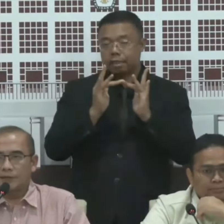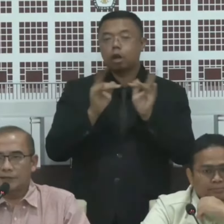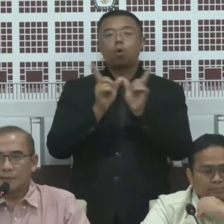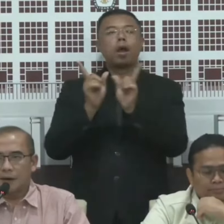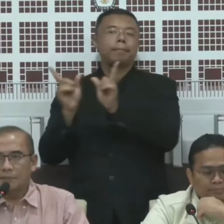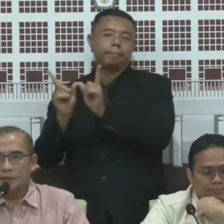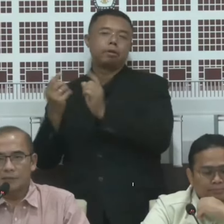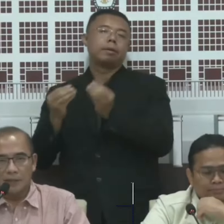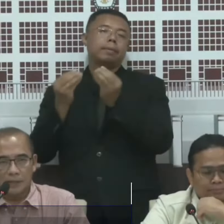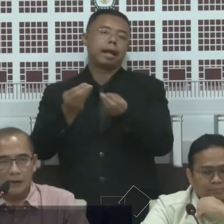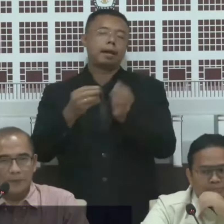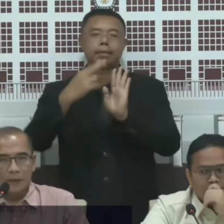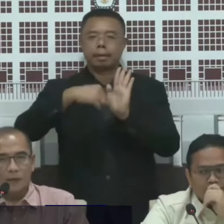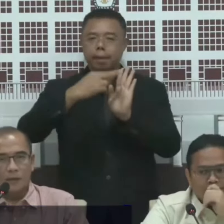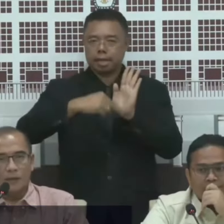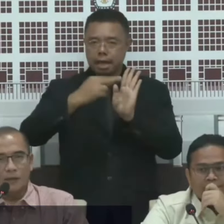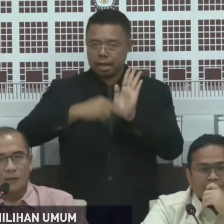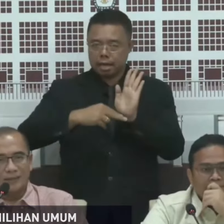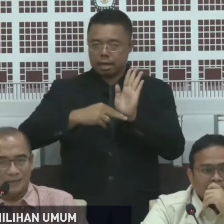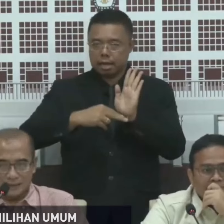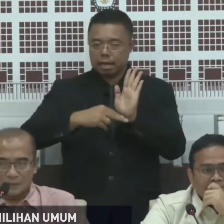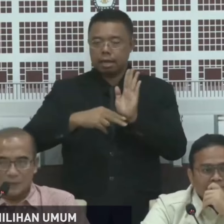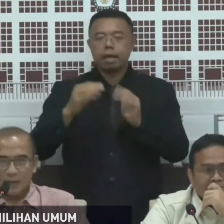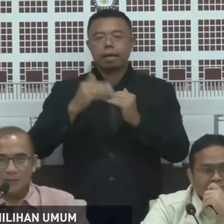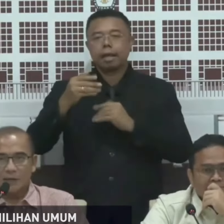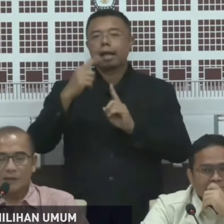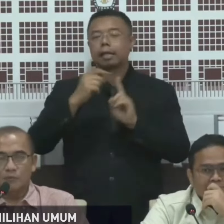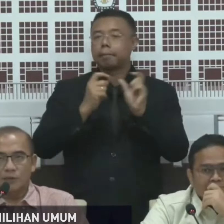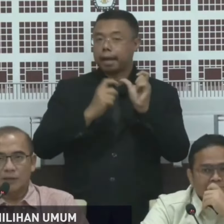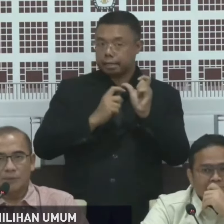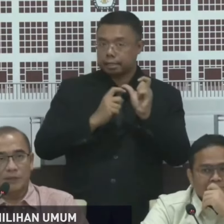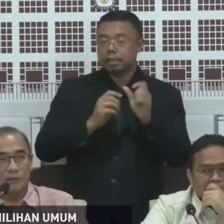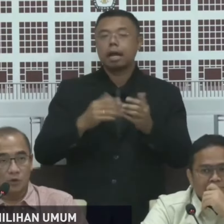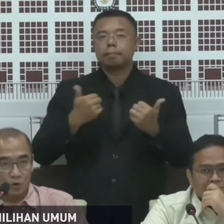website yang kita siapkan, bisa dibaca di tingkat TPS dan